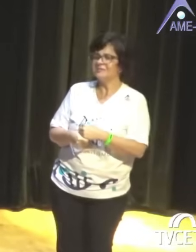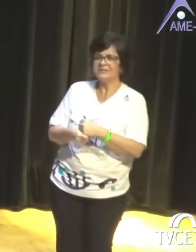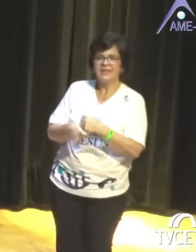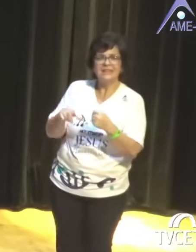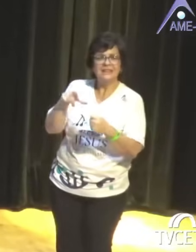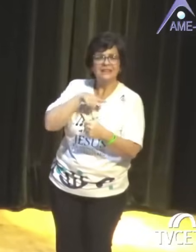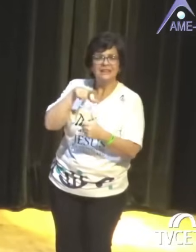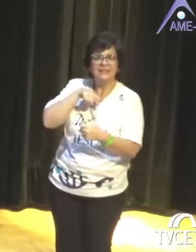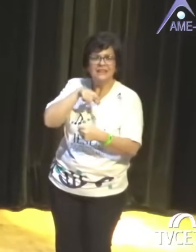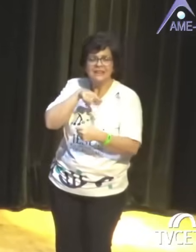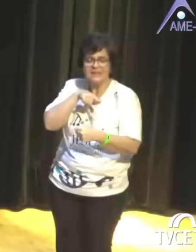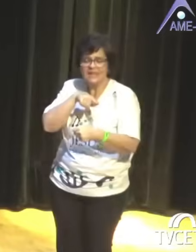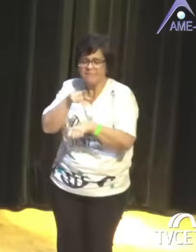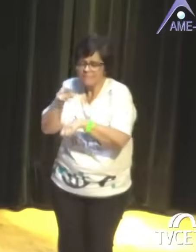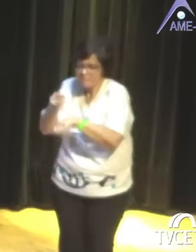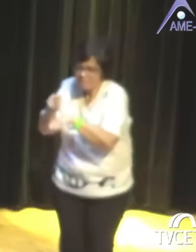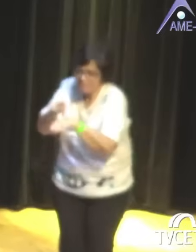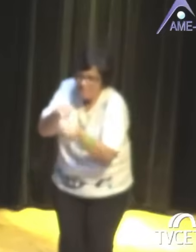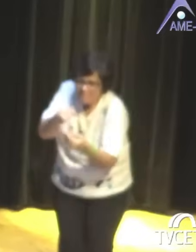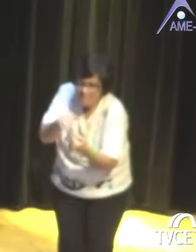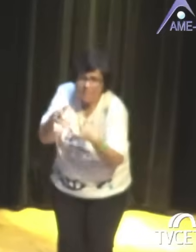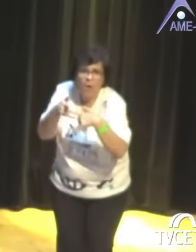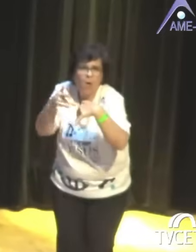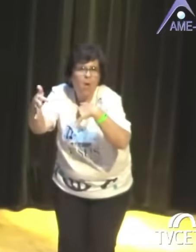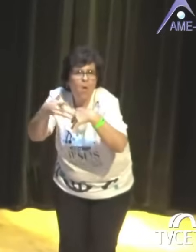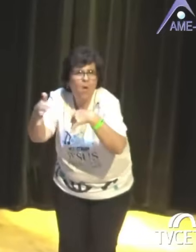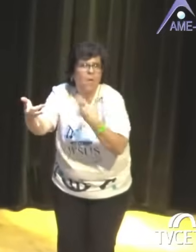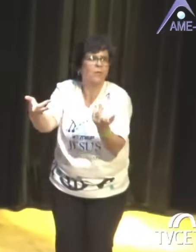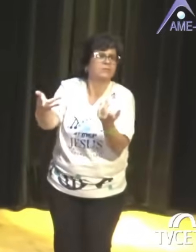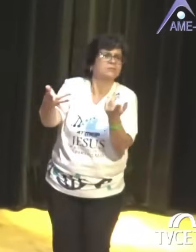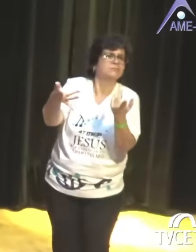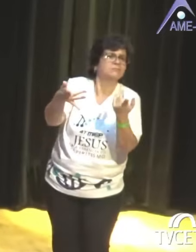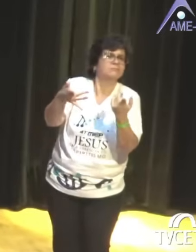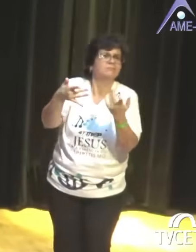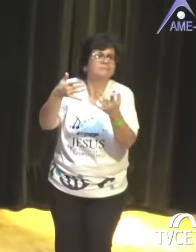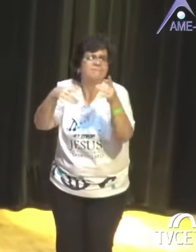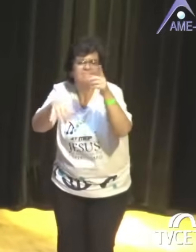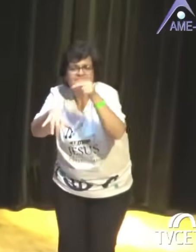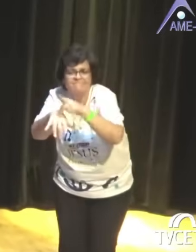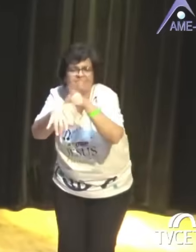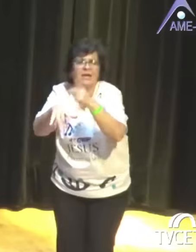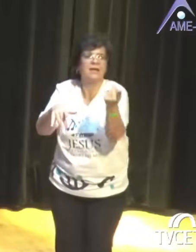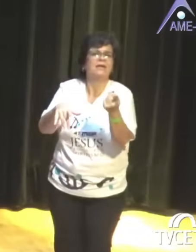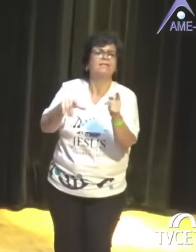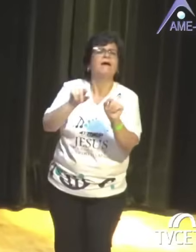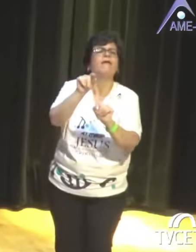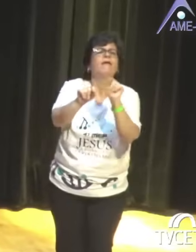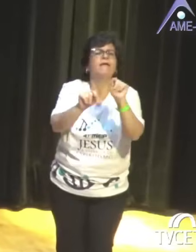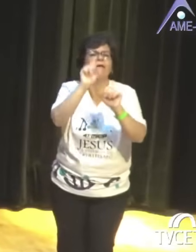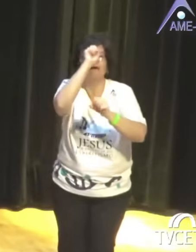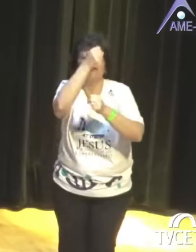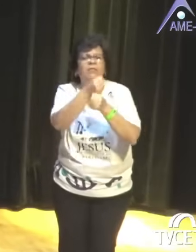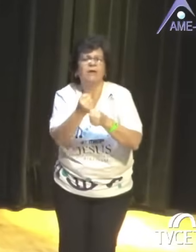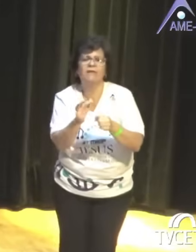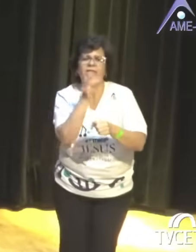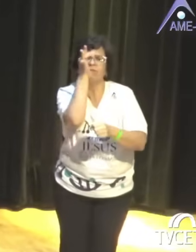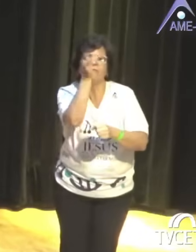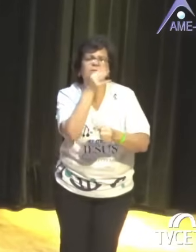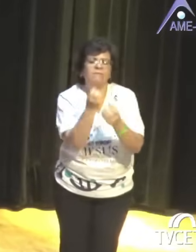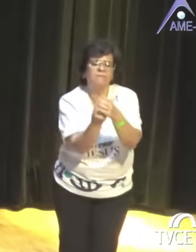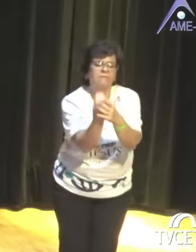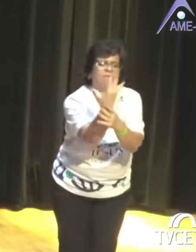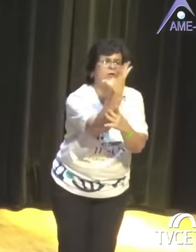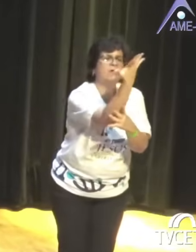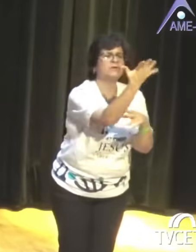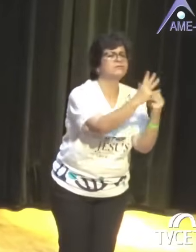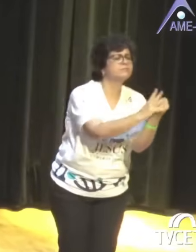os aspectos minerais do planeta a flora as espécies